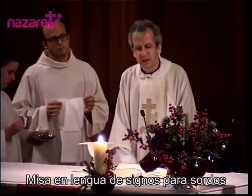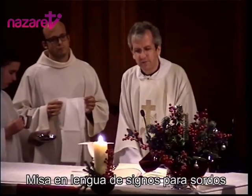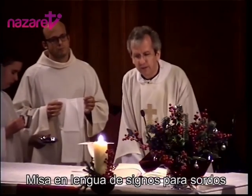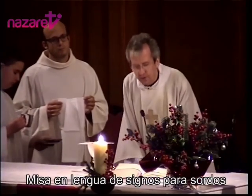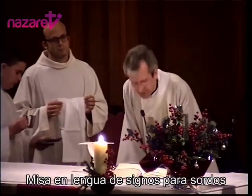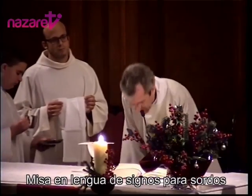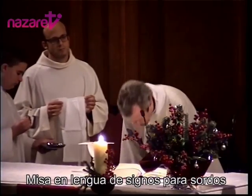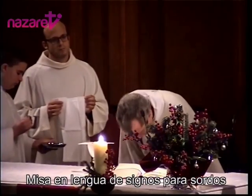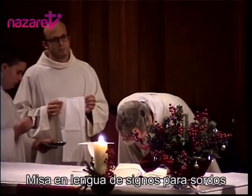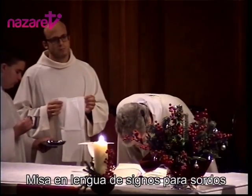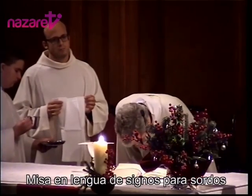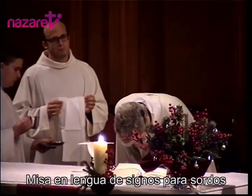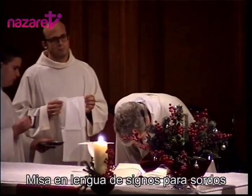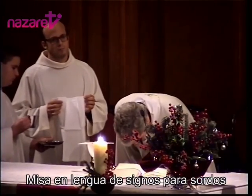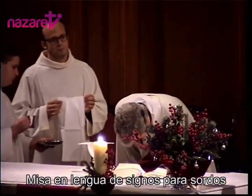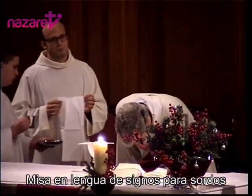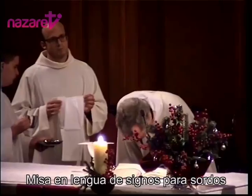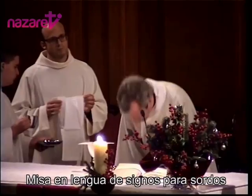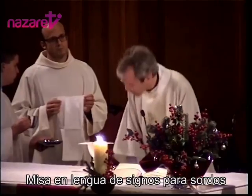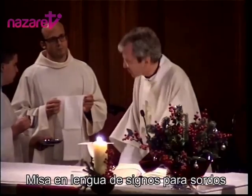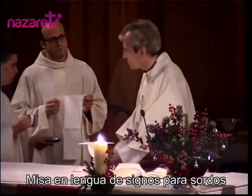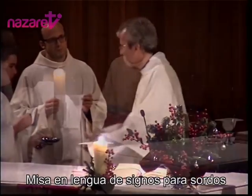este sacrificio sea.